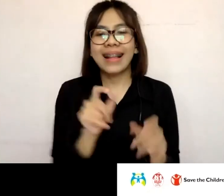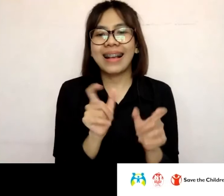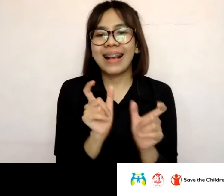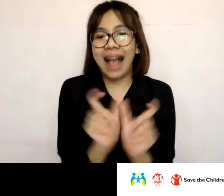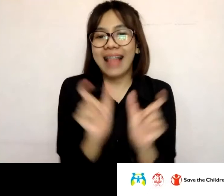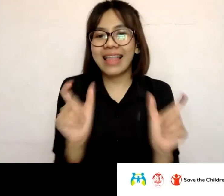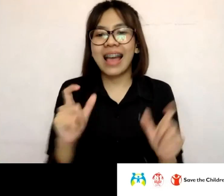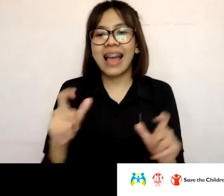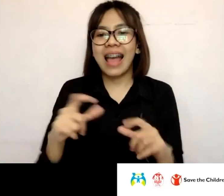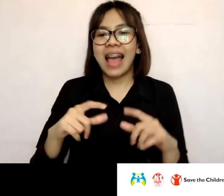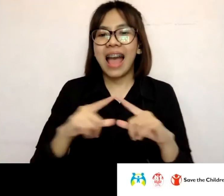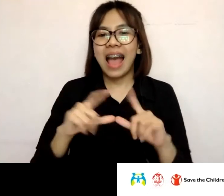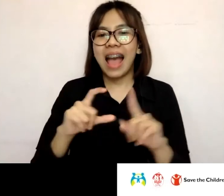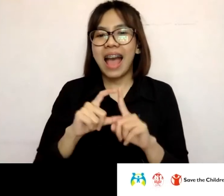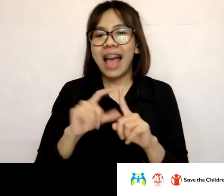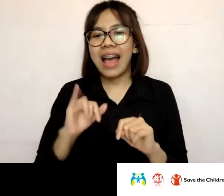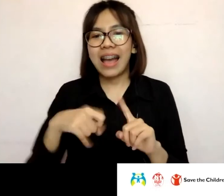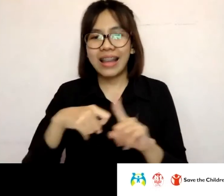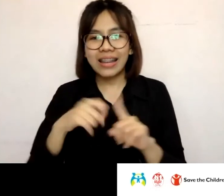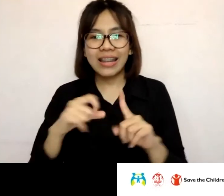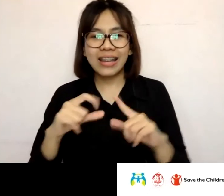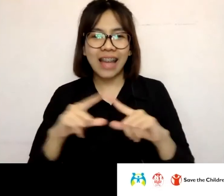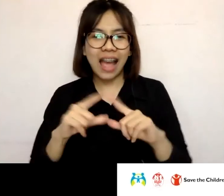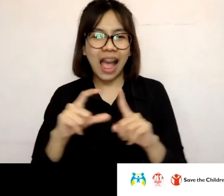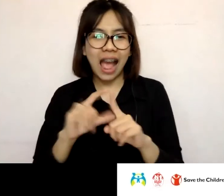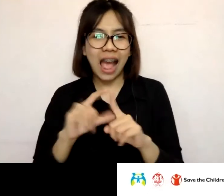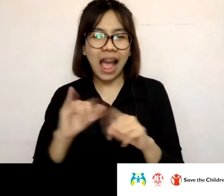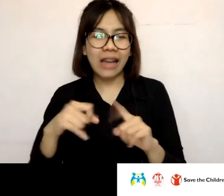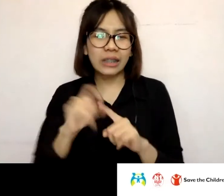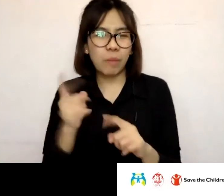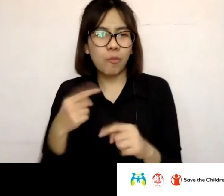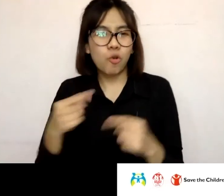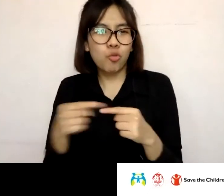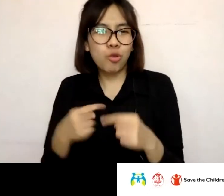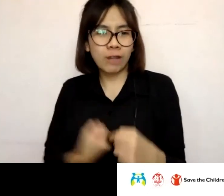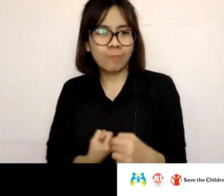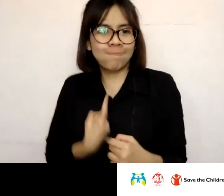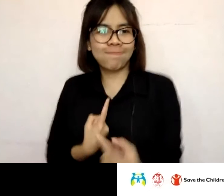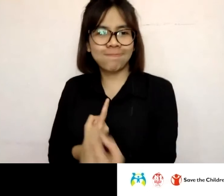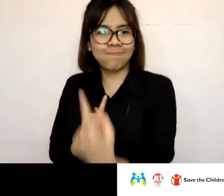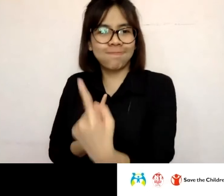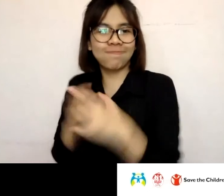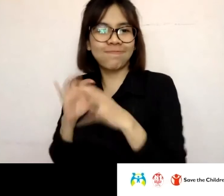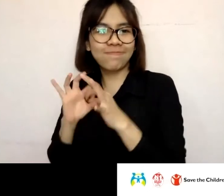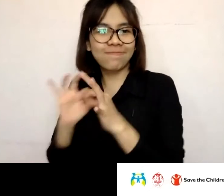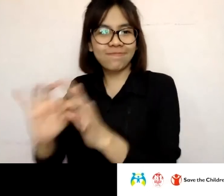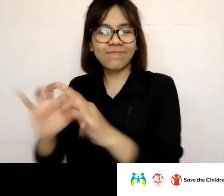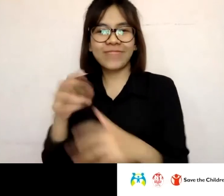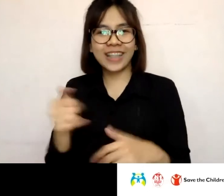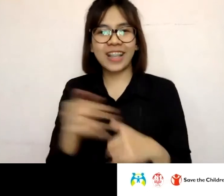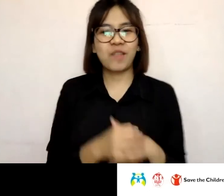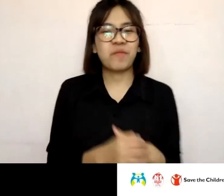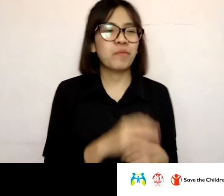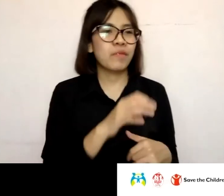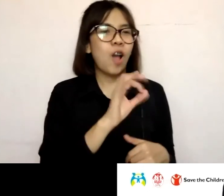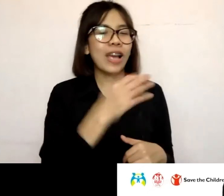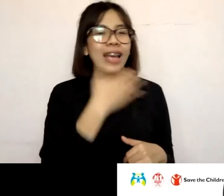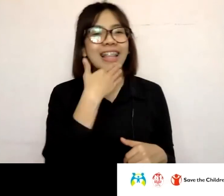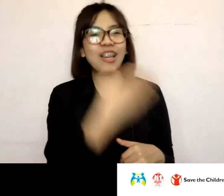juga salah satu teman laki-lakiku yang menggambar seekor kelinci dengan alasan karena dirinya adalah seorang yang lucu, lemah lembut, dan